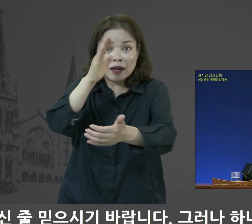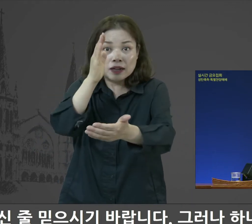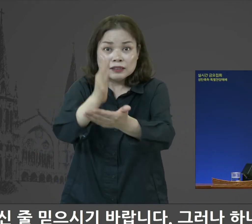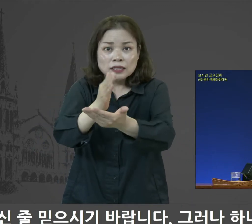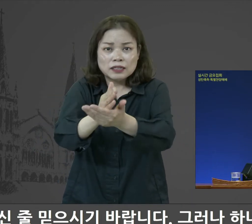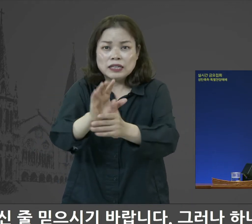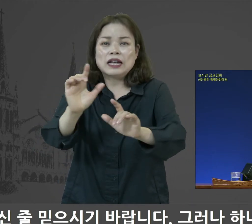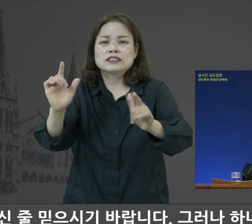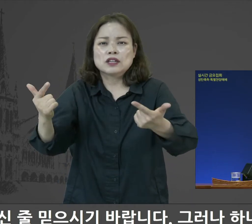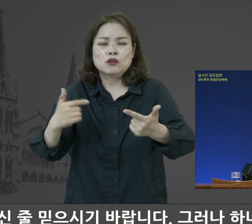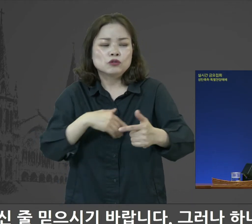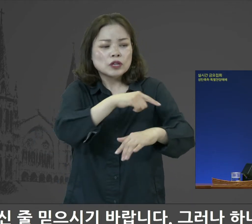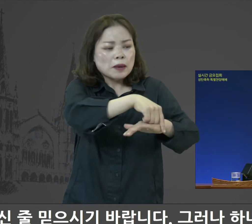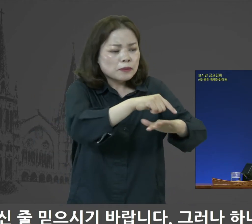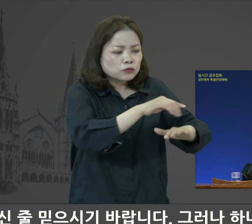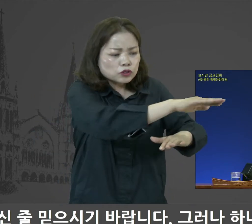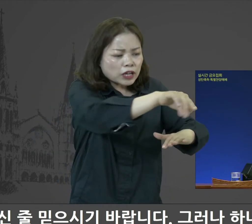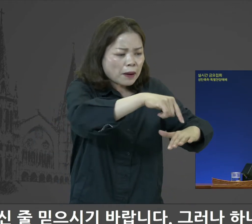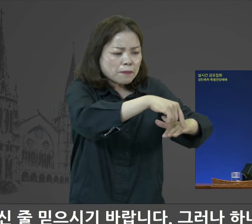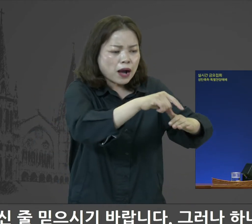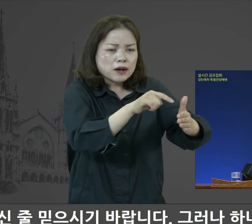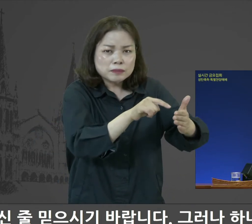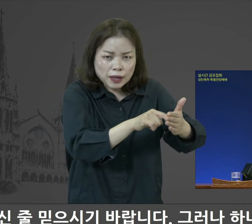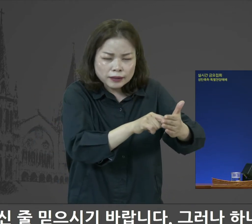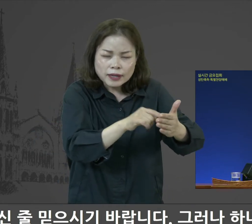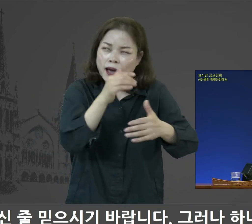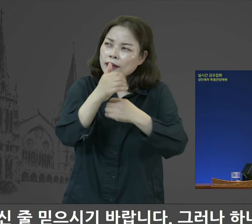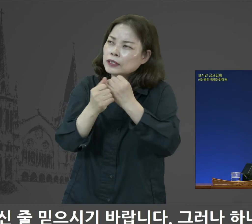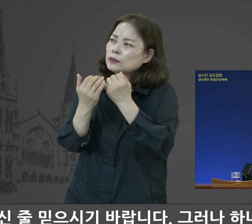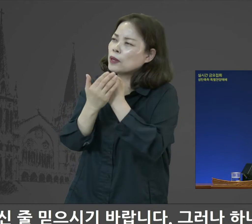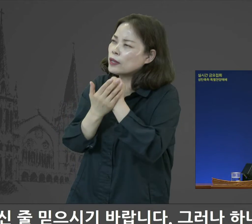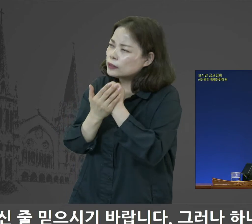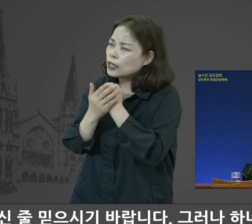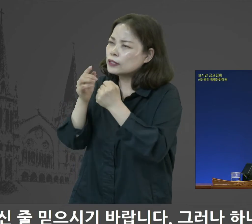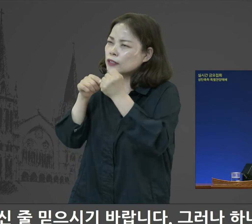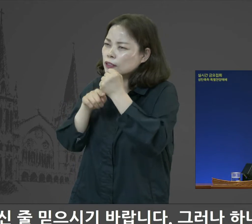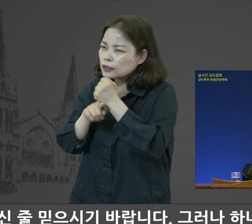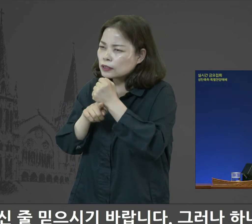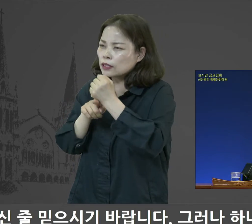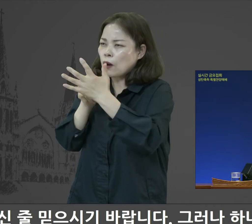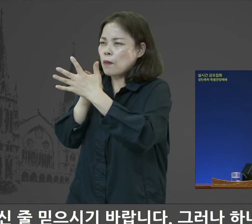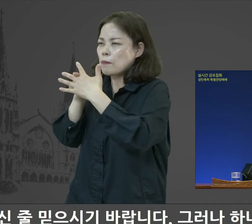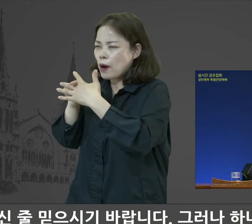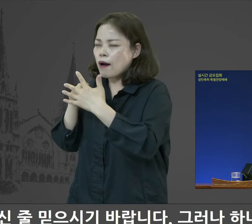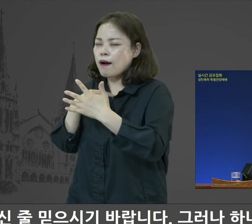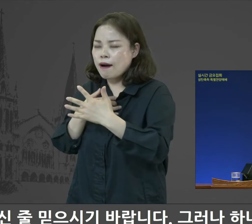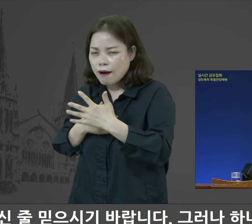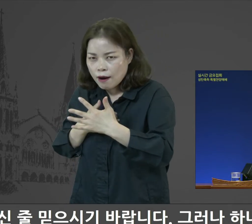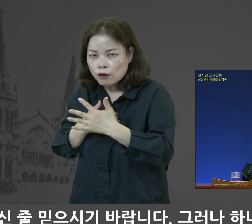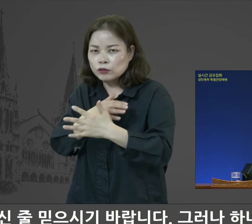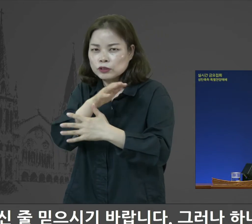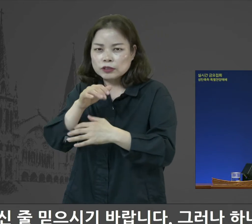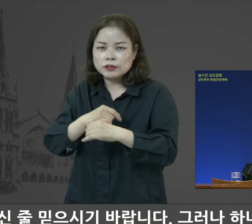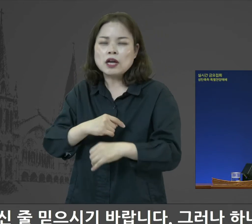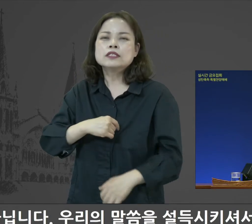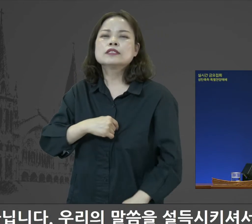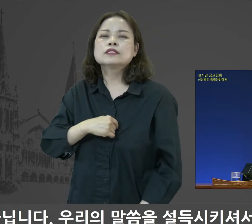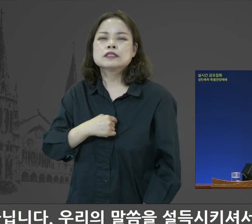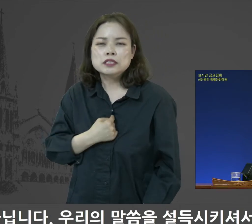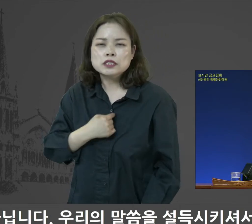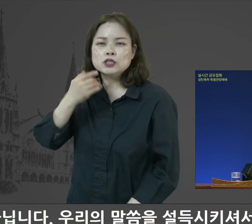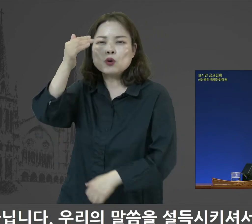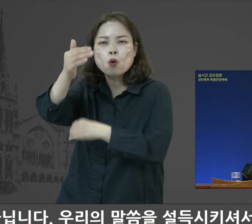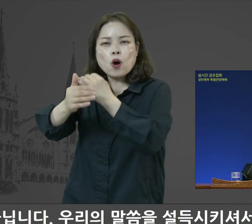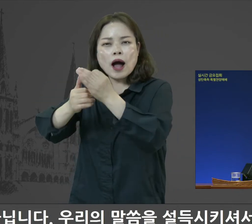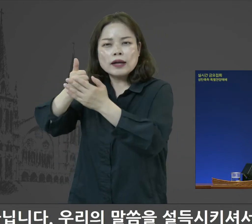마음을 설득시키셔서 정말 하나님의 은혜와 하나님의 뜻이 무엇인지를 알게 해주셔서 우리로 하여금 자발적으로 하나님을